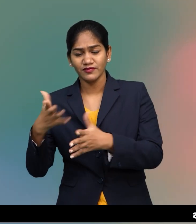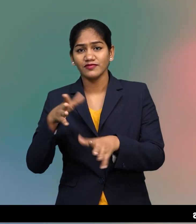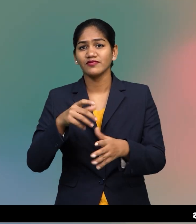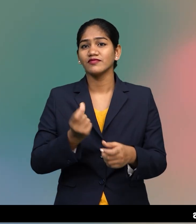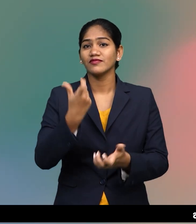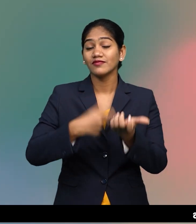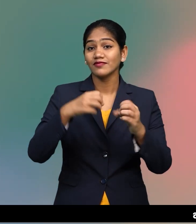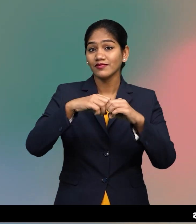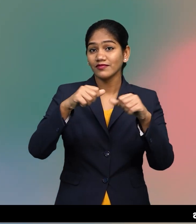జీవనోపాధి కోసం,